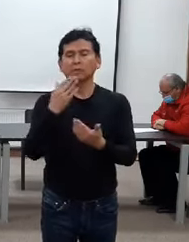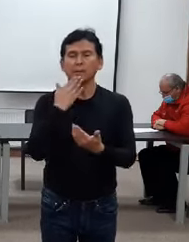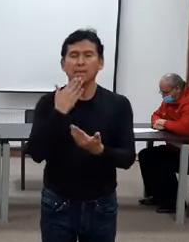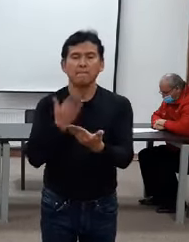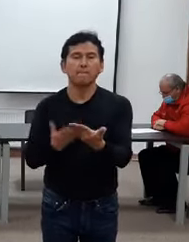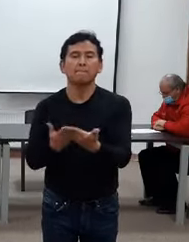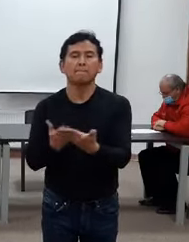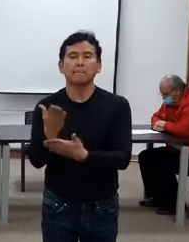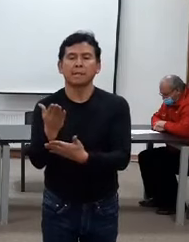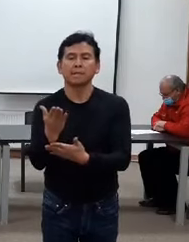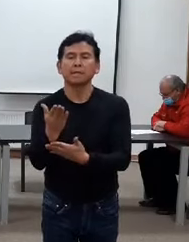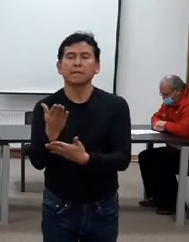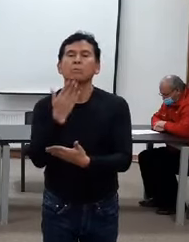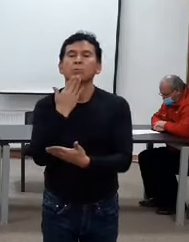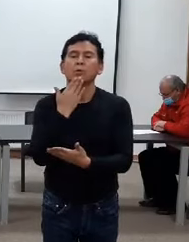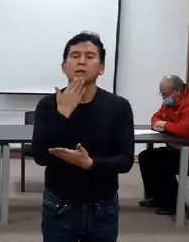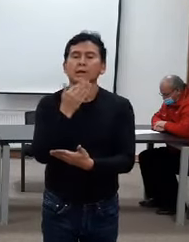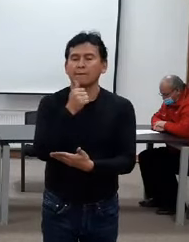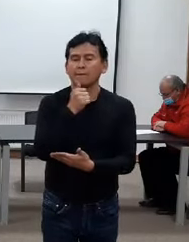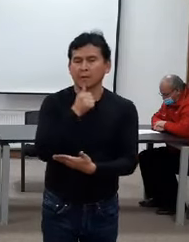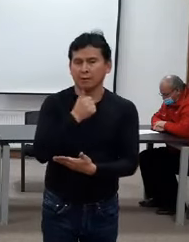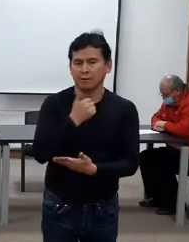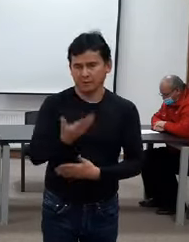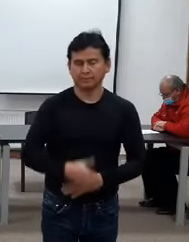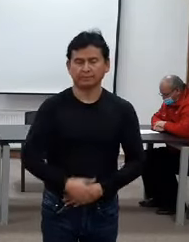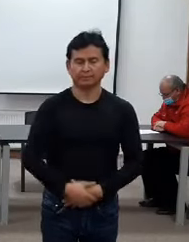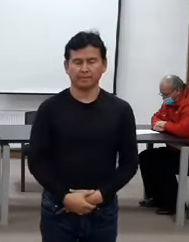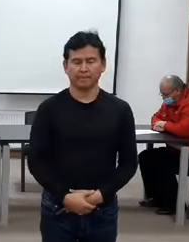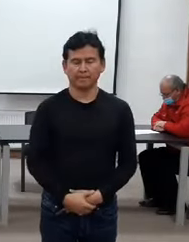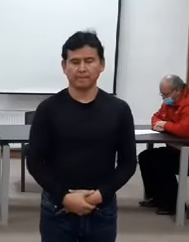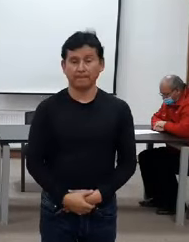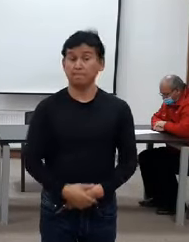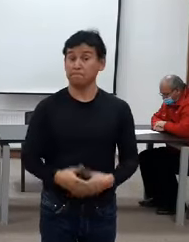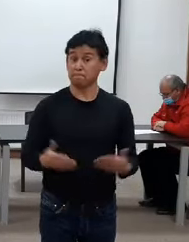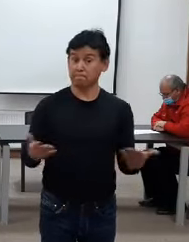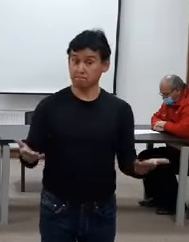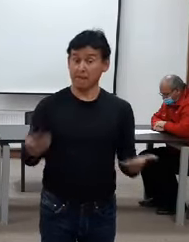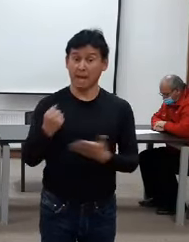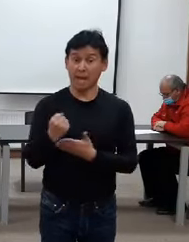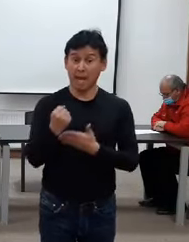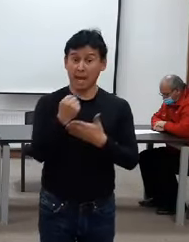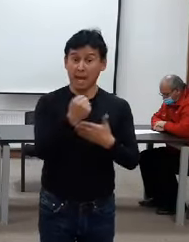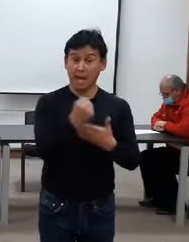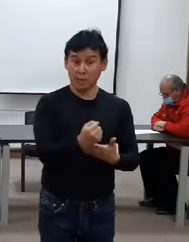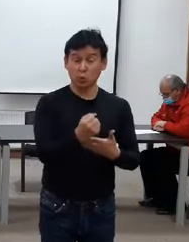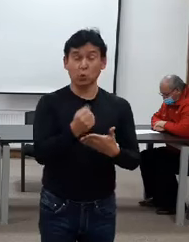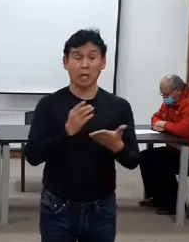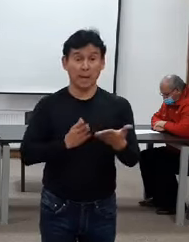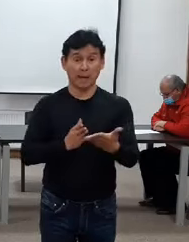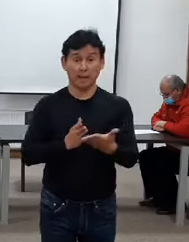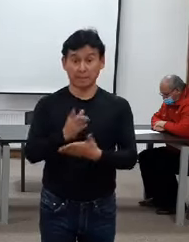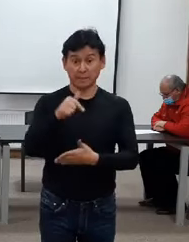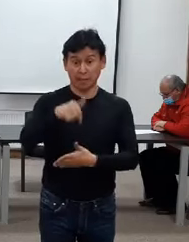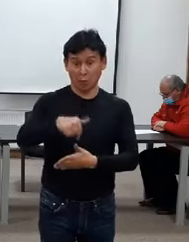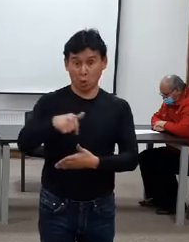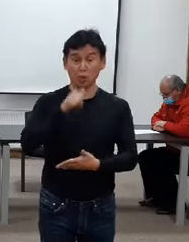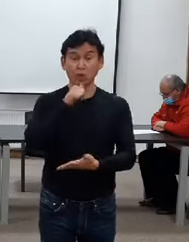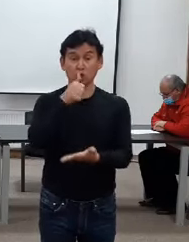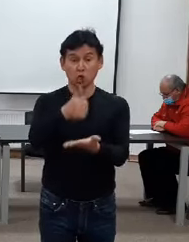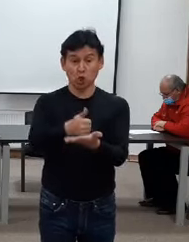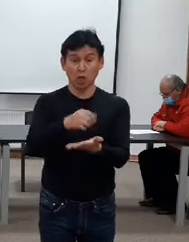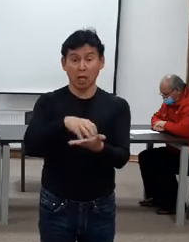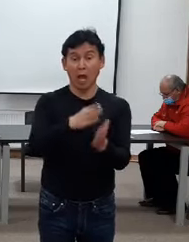solicitarlo porque no estaban dentro el primer grupo objetivo. Es así que la ayuda en estas postulaciones comienza hoy en la comuna de Cochrane y se extiende hasta el